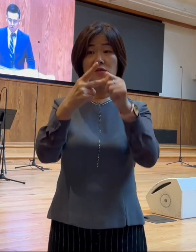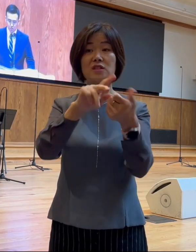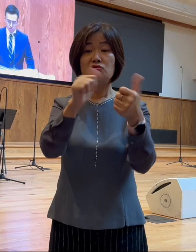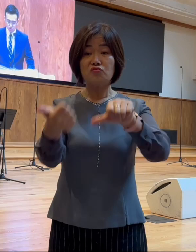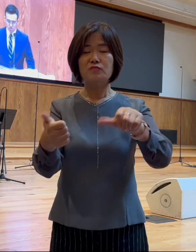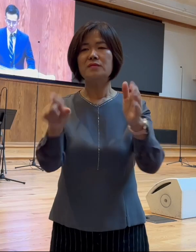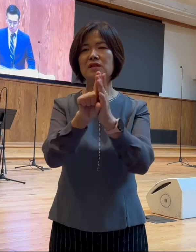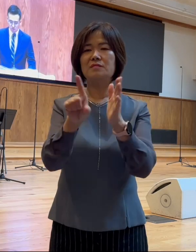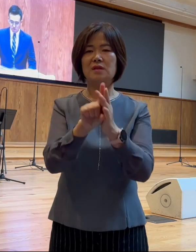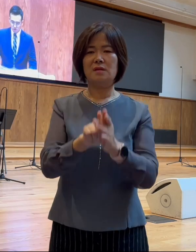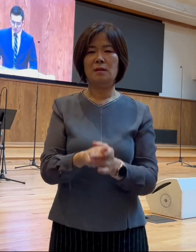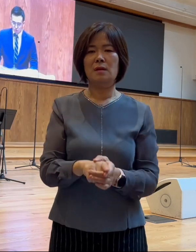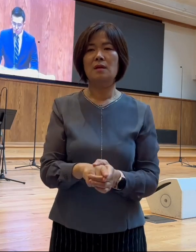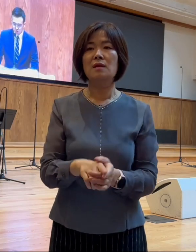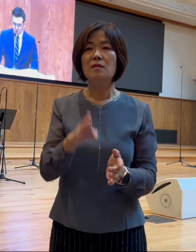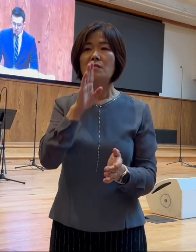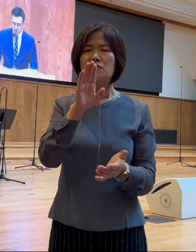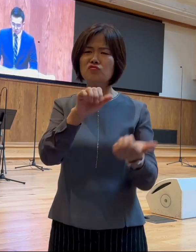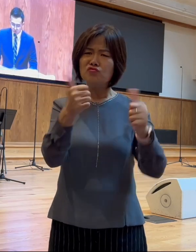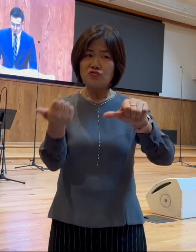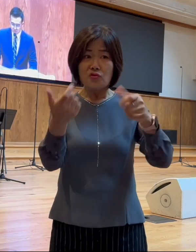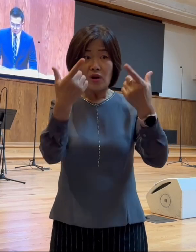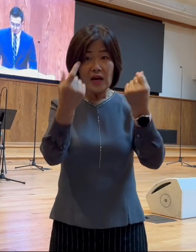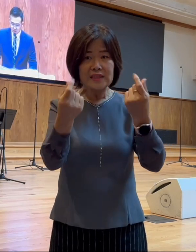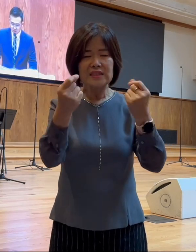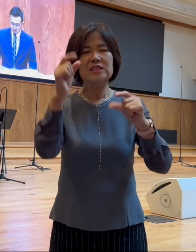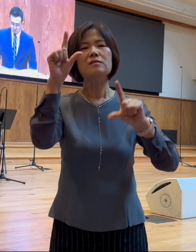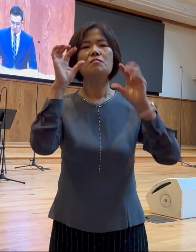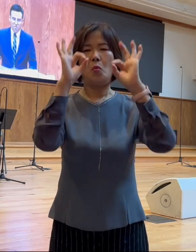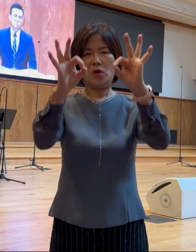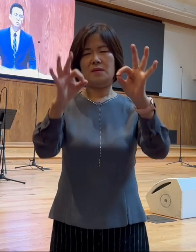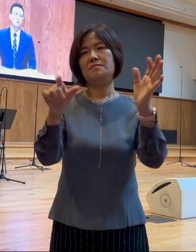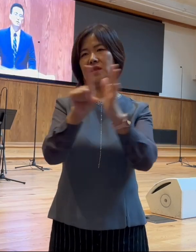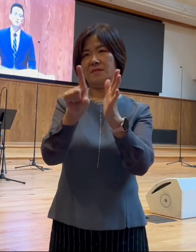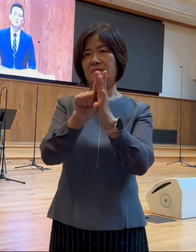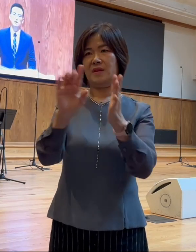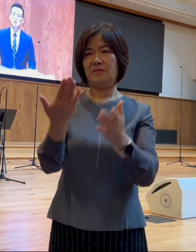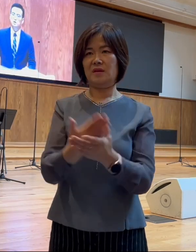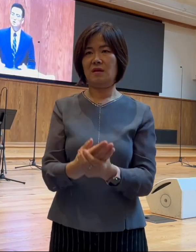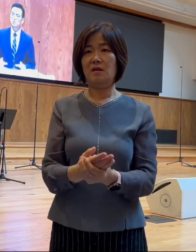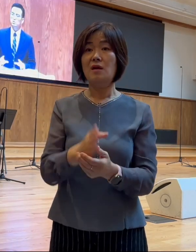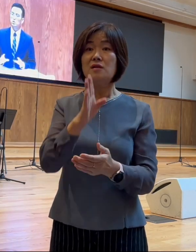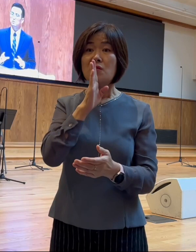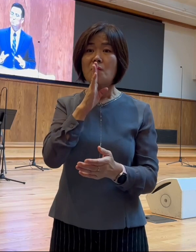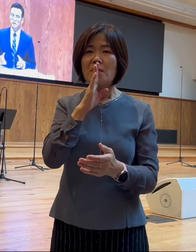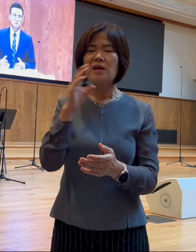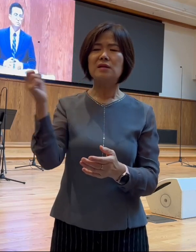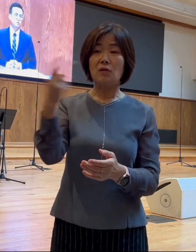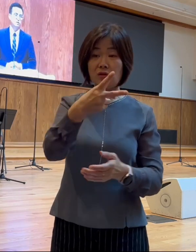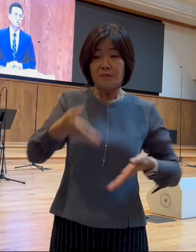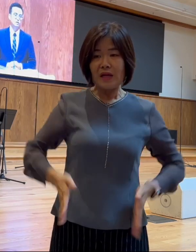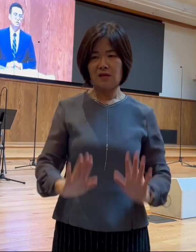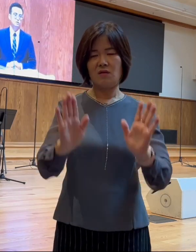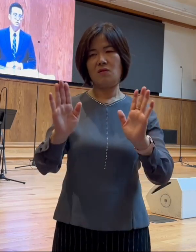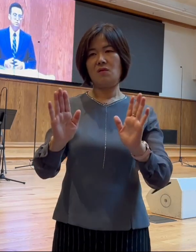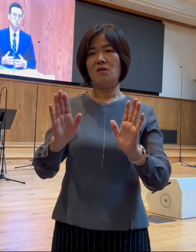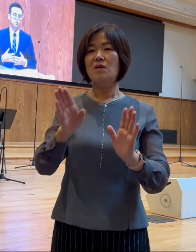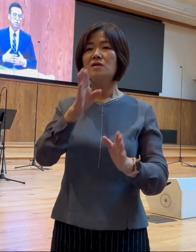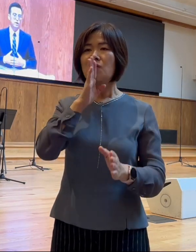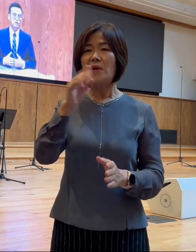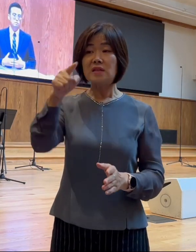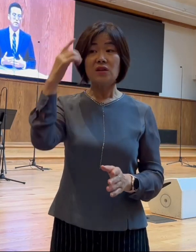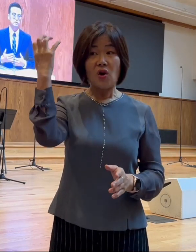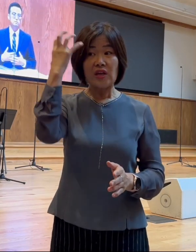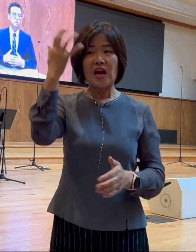번째 죽은 믿음은 죽은 것처럼 보이는 믿음입니다. 실제로는 거듭났습니다. 실제로는 그